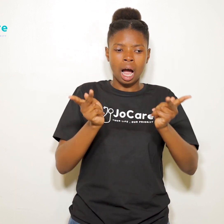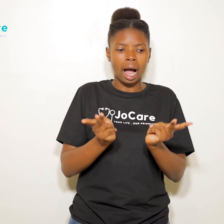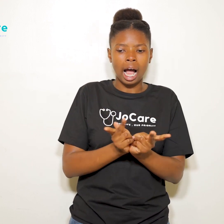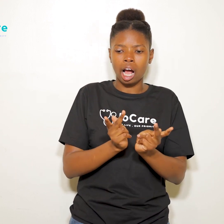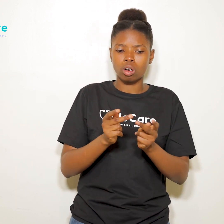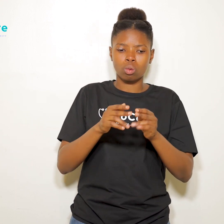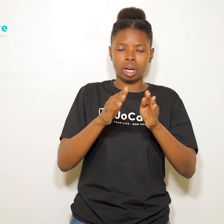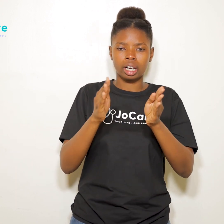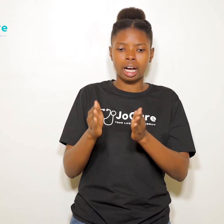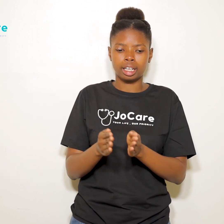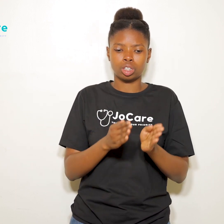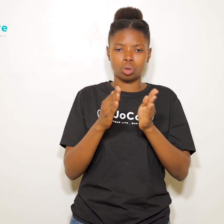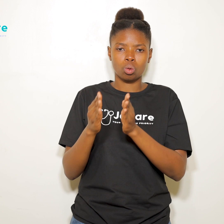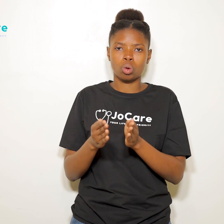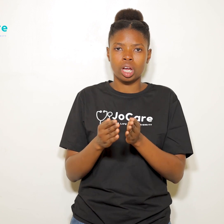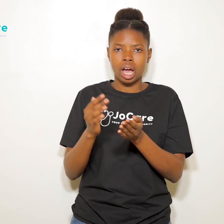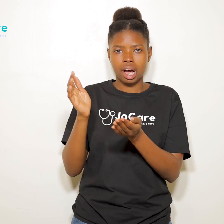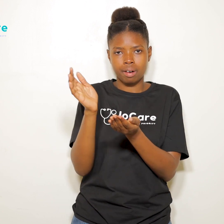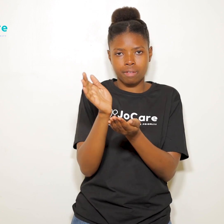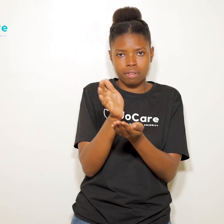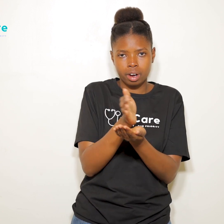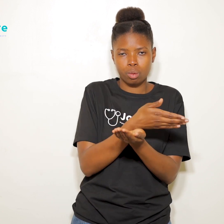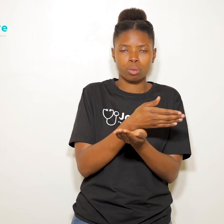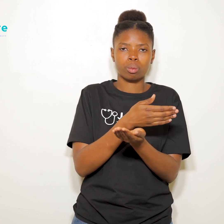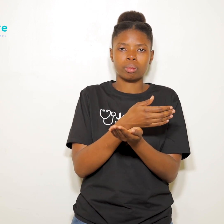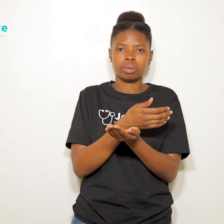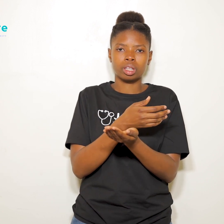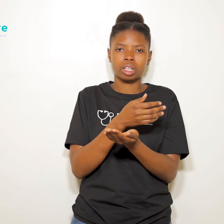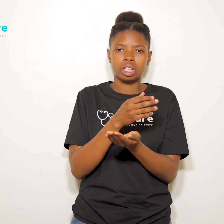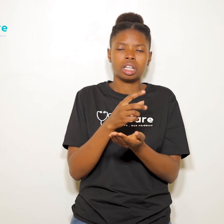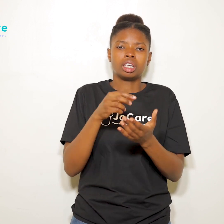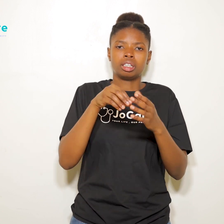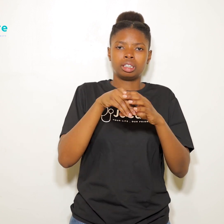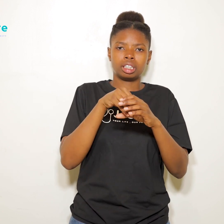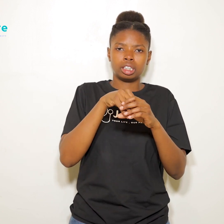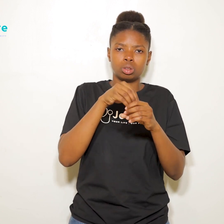nyababyeyi kivaho kigatangira